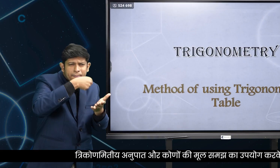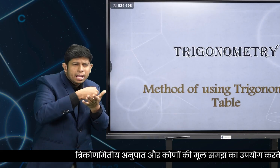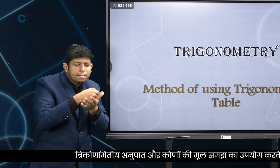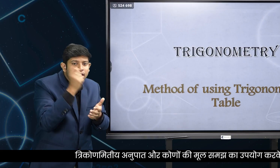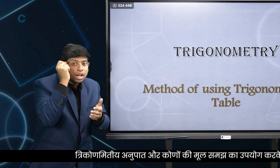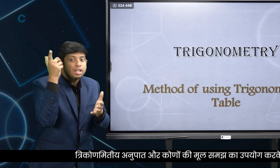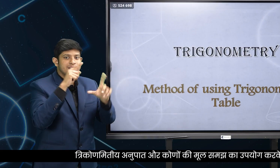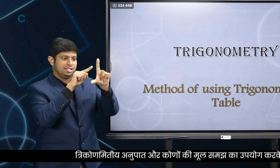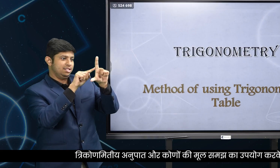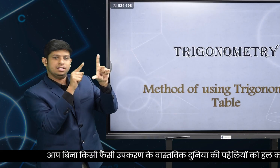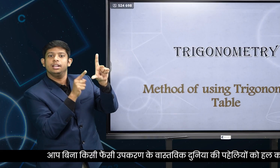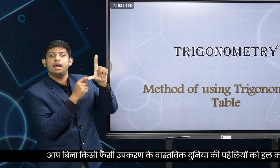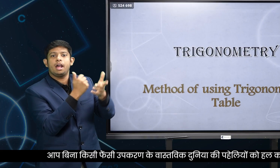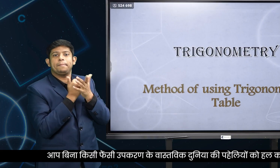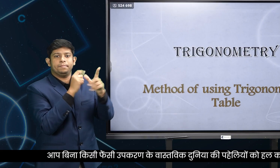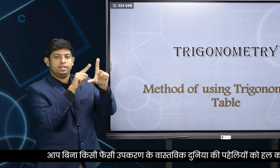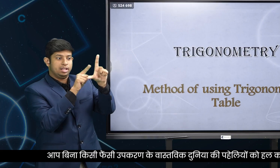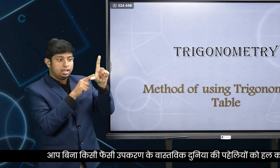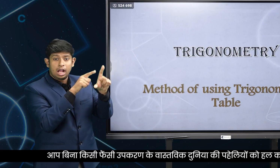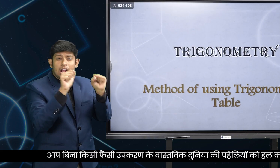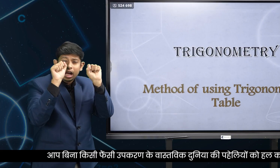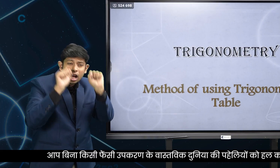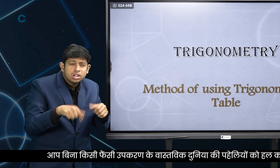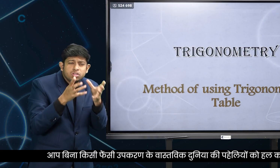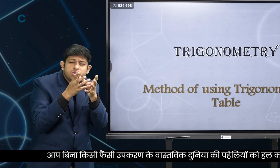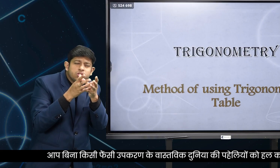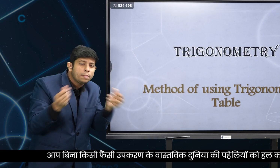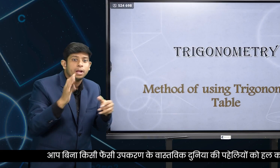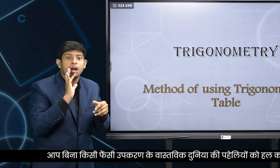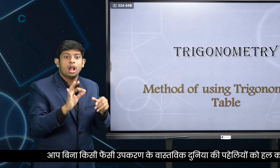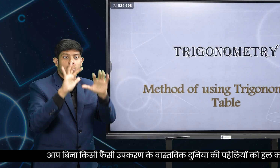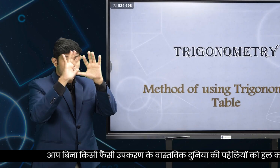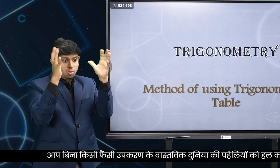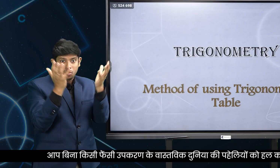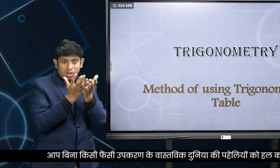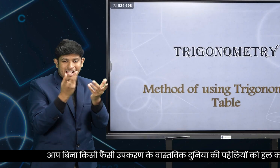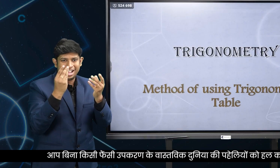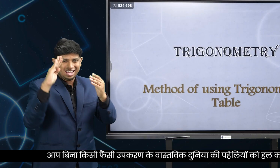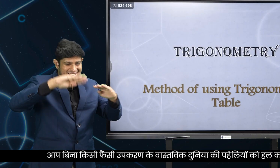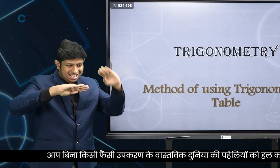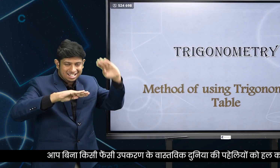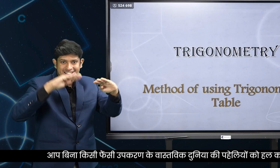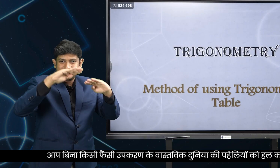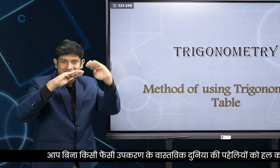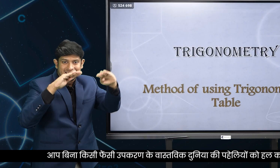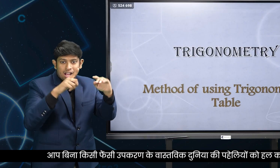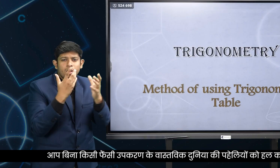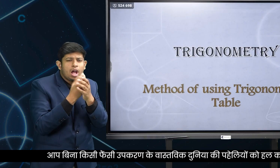का उपयोग करके आप बिना किसी फैंसी उपकार के वास्तविक दुनिया की पहेलियों